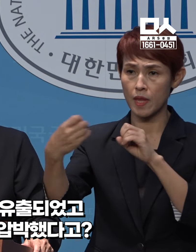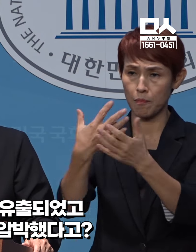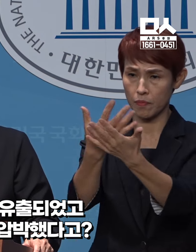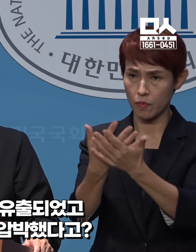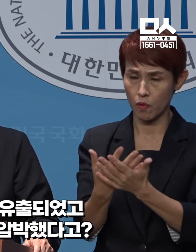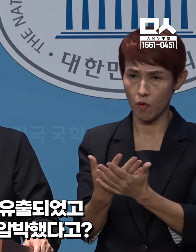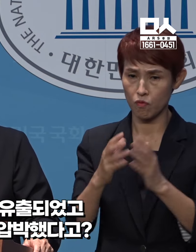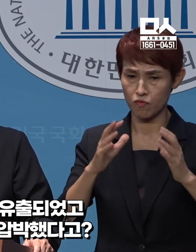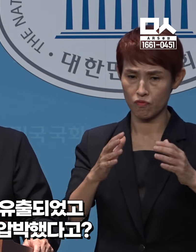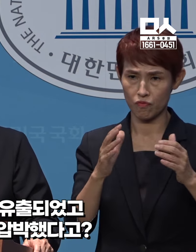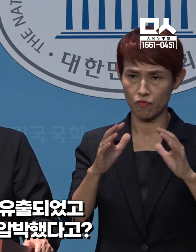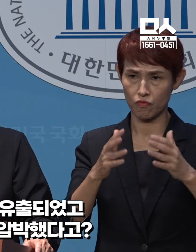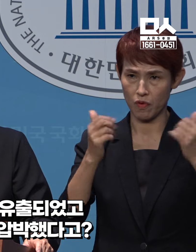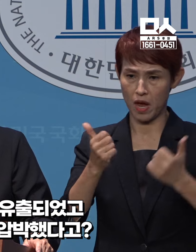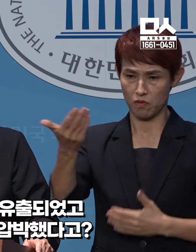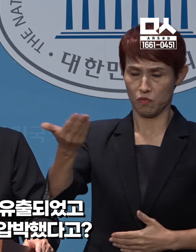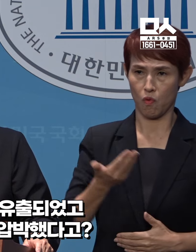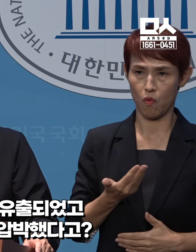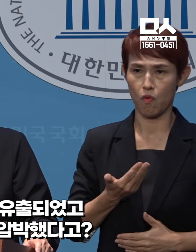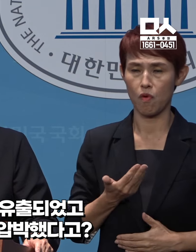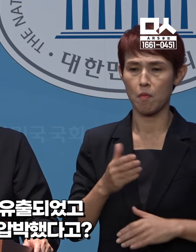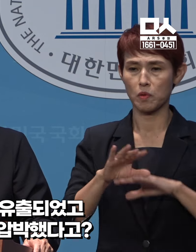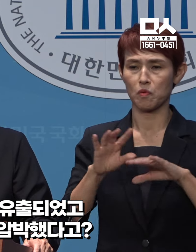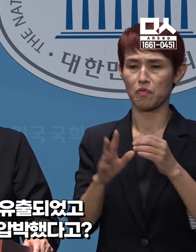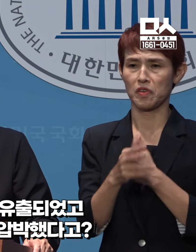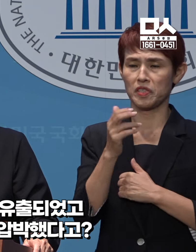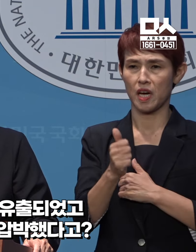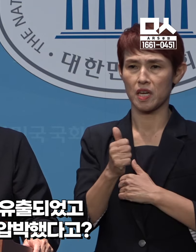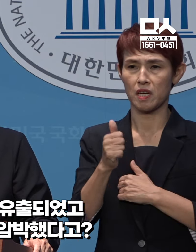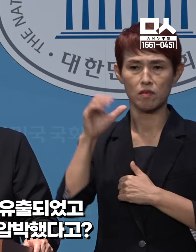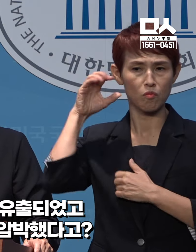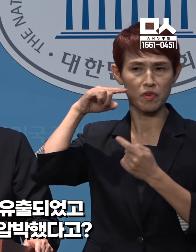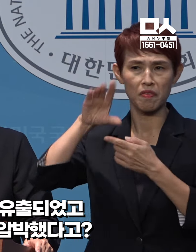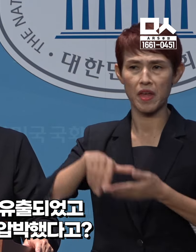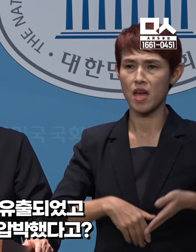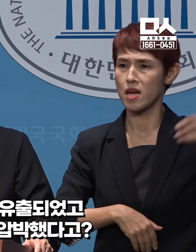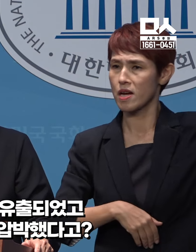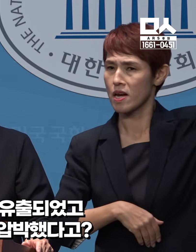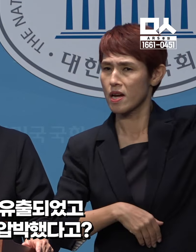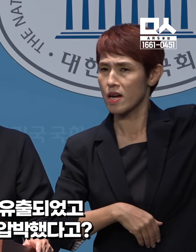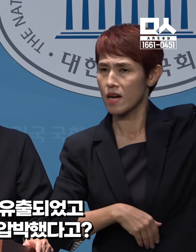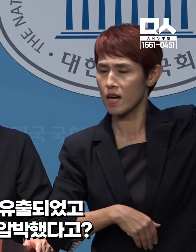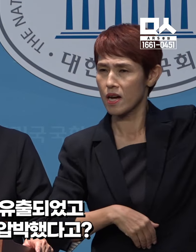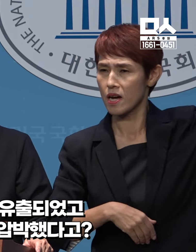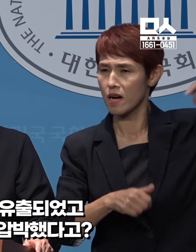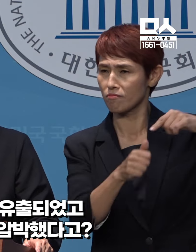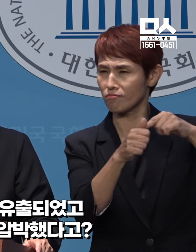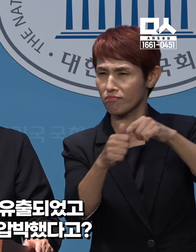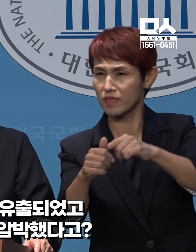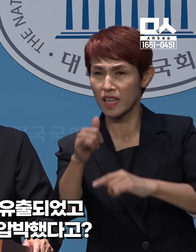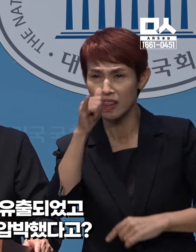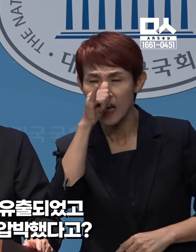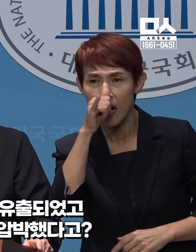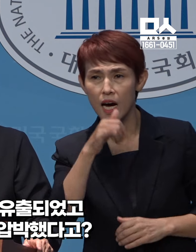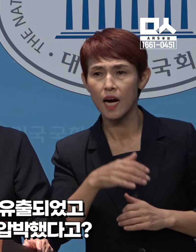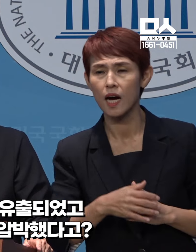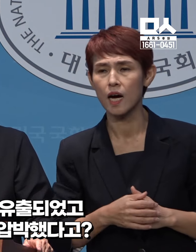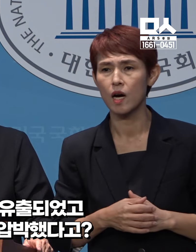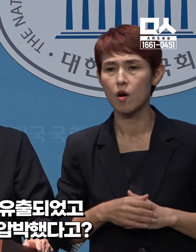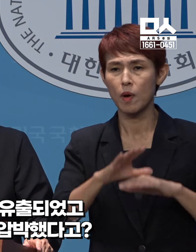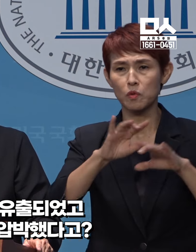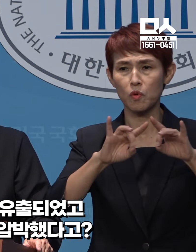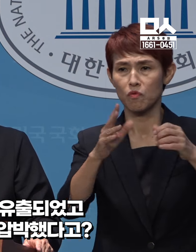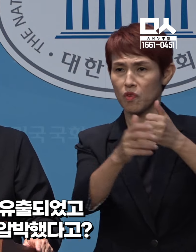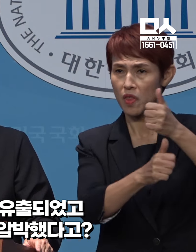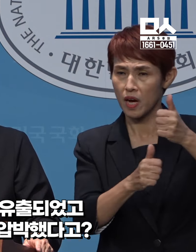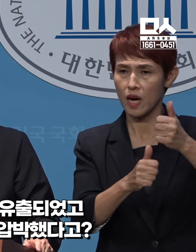국회로 유출돼 과방 위원장이 이것을 청문회 중에 들고 흔들면서 증인을 압박할 였다며 방이가